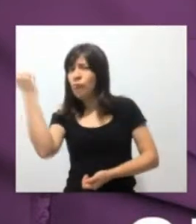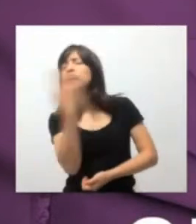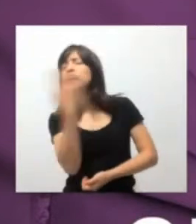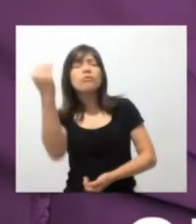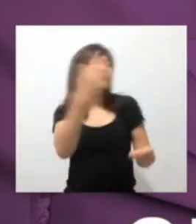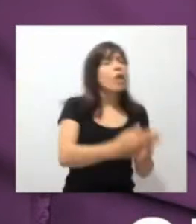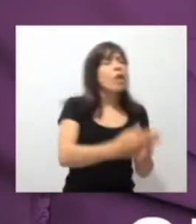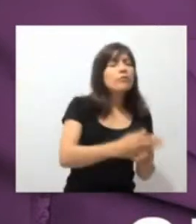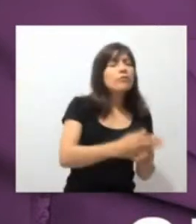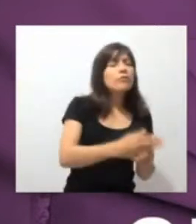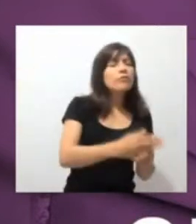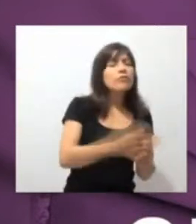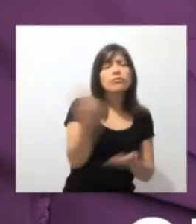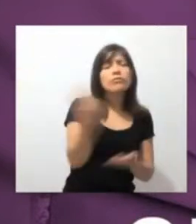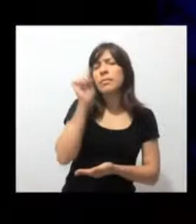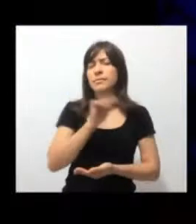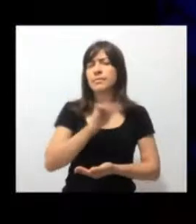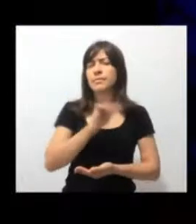sucesso?